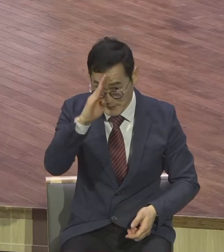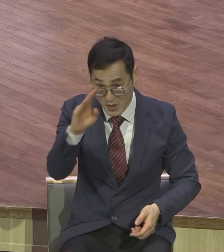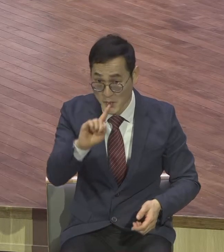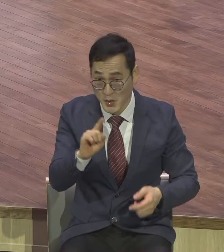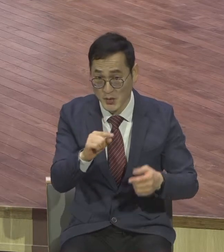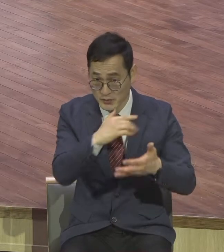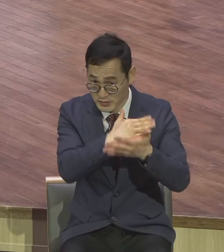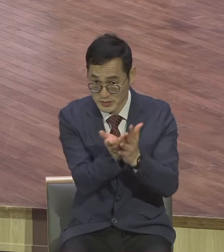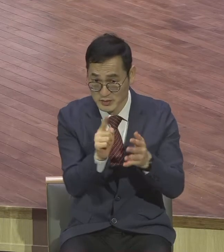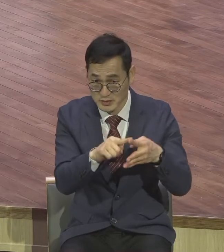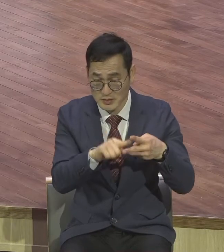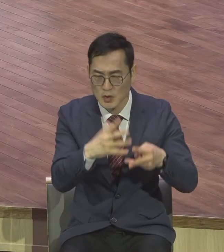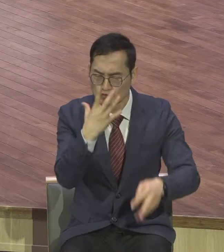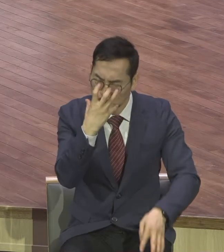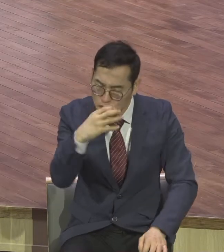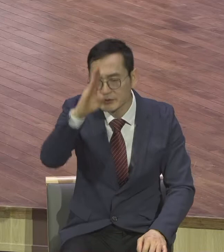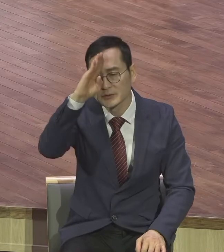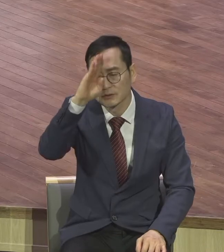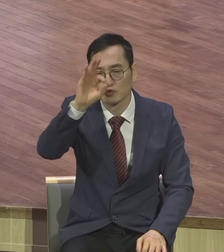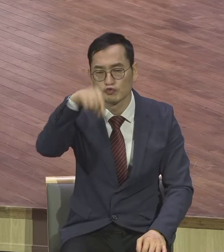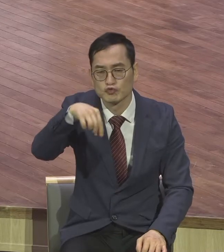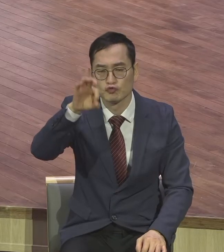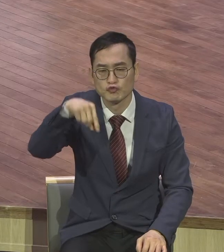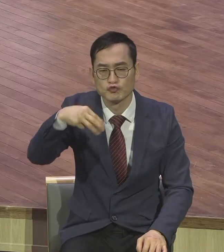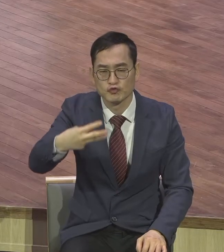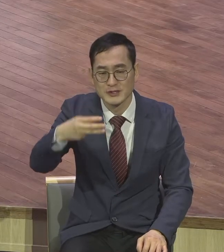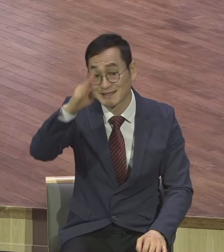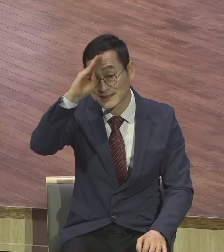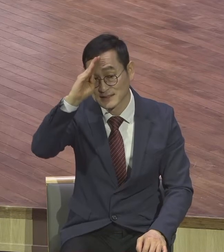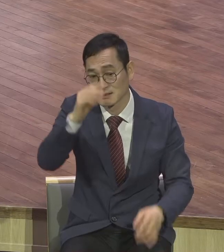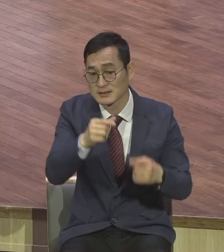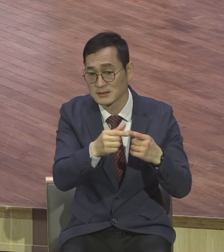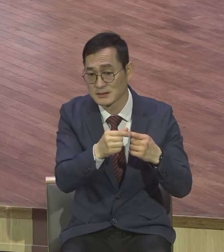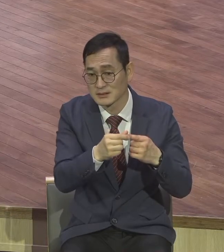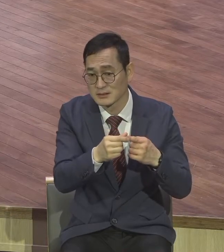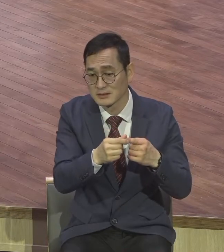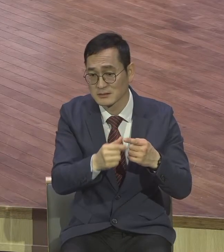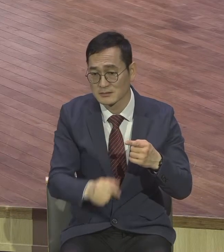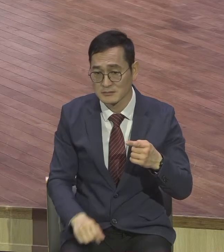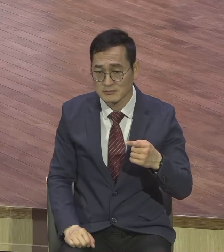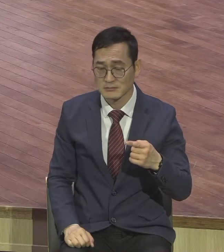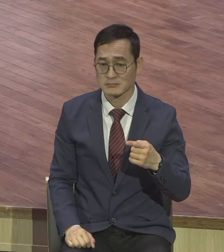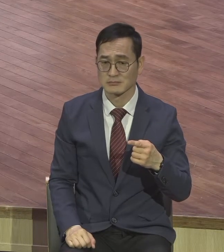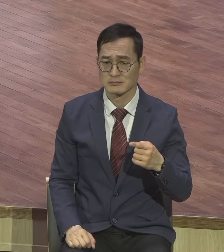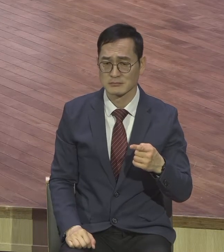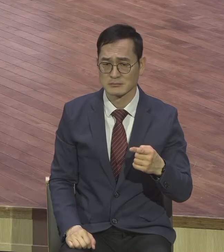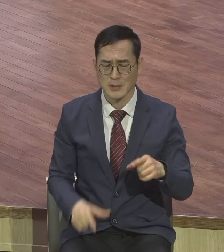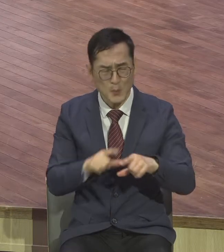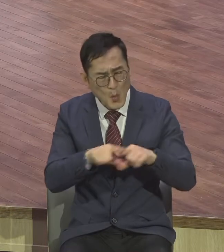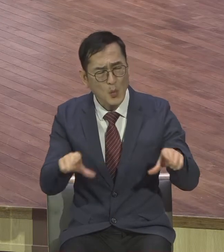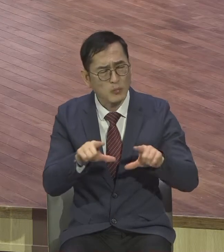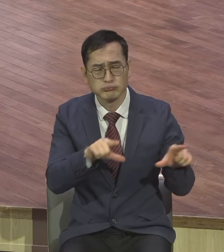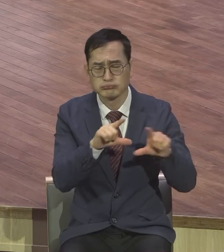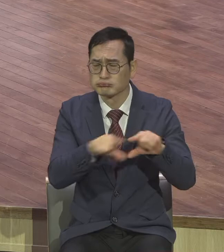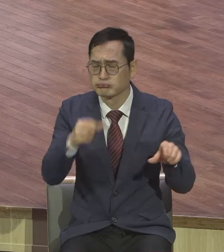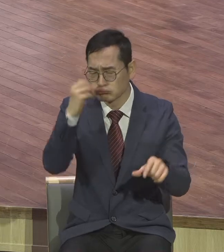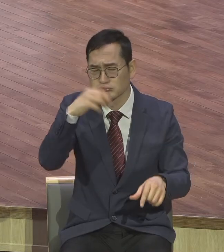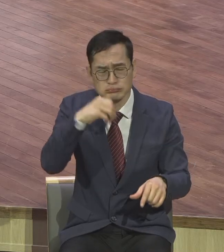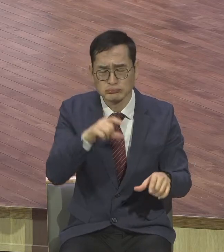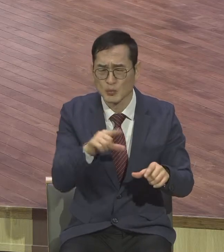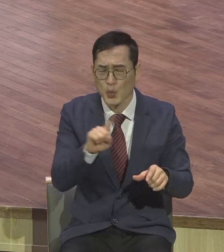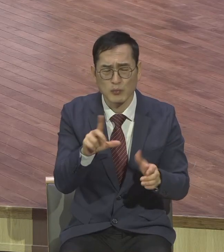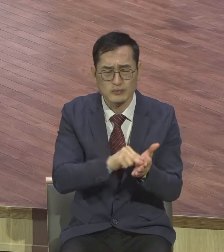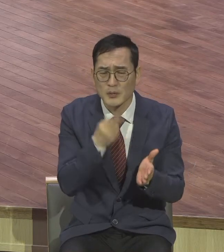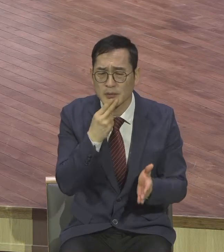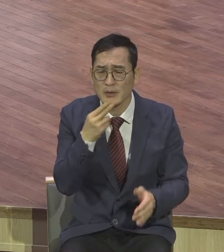첫째가 우울증입니다 이 우울증 우울증은 별일 없는데 별일 없는데 우울하고 별거 아닌데